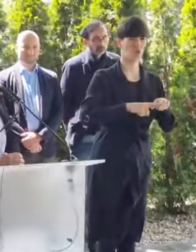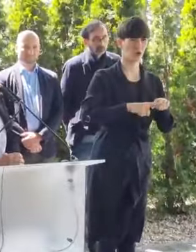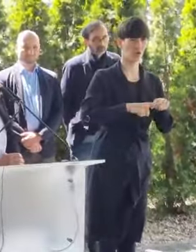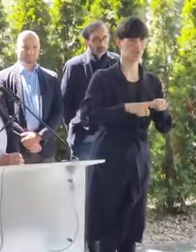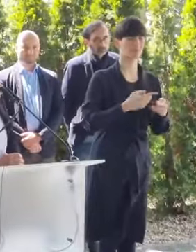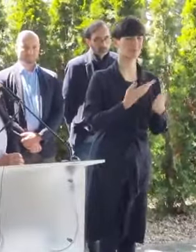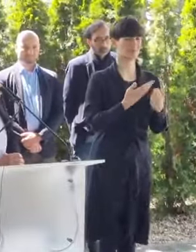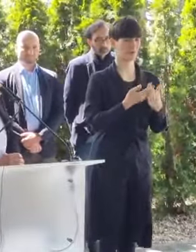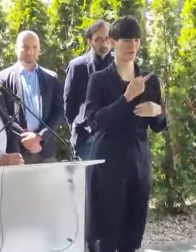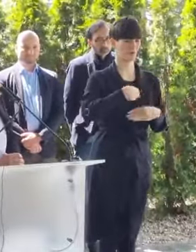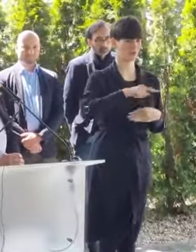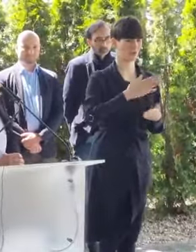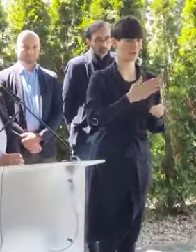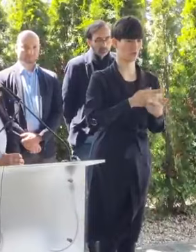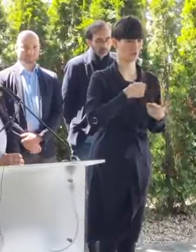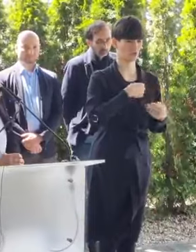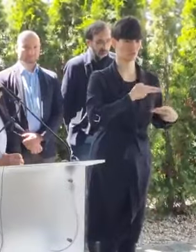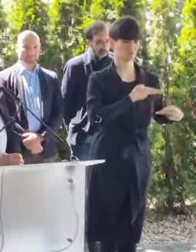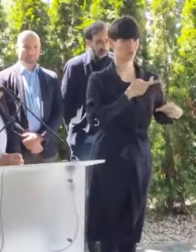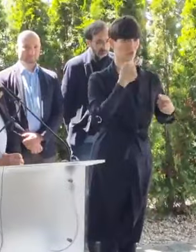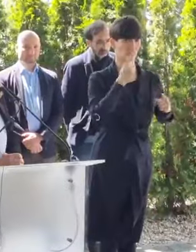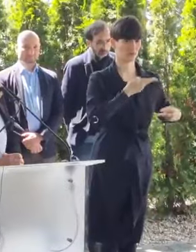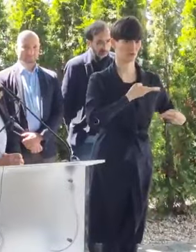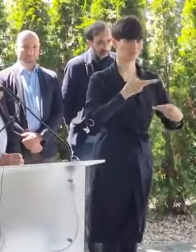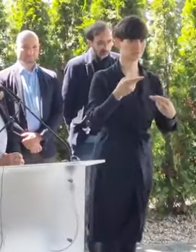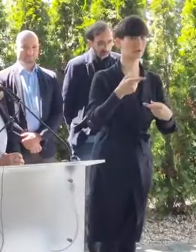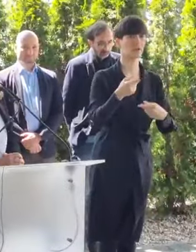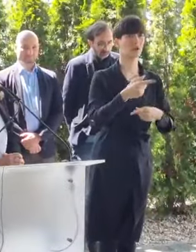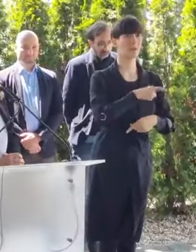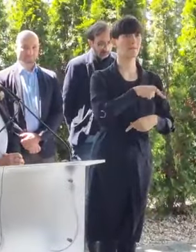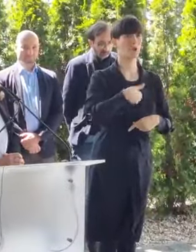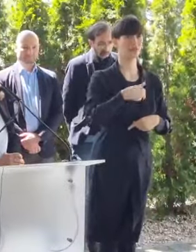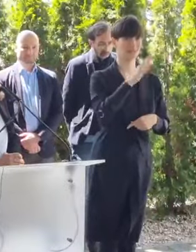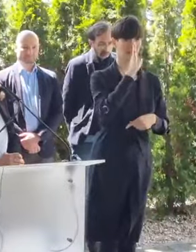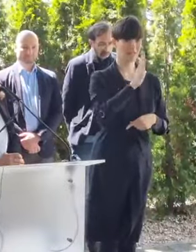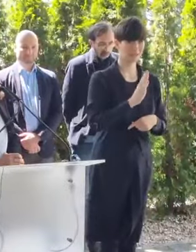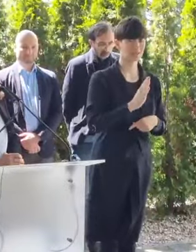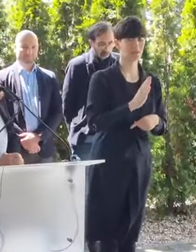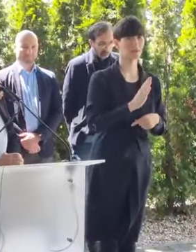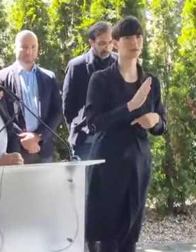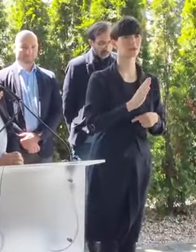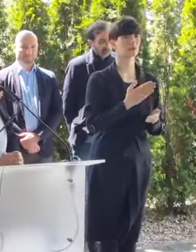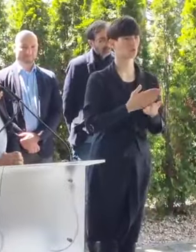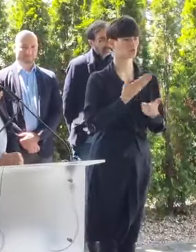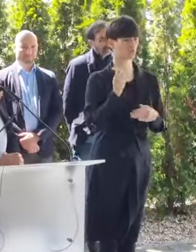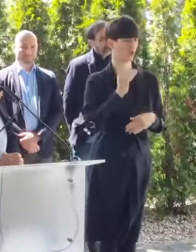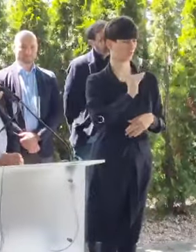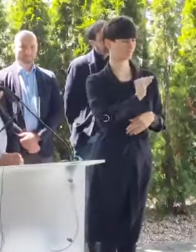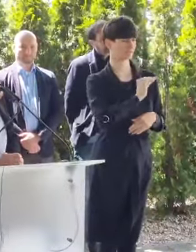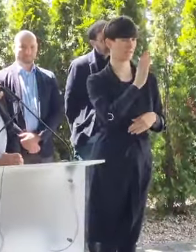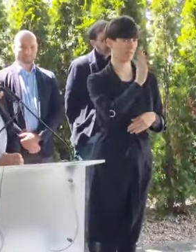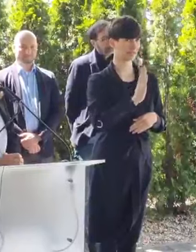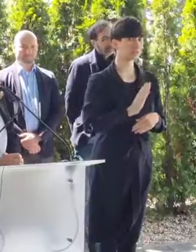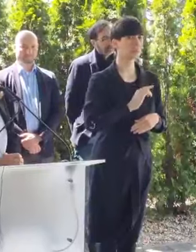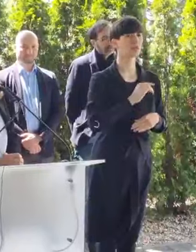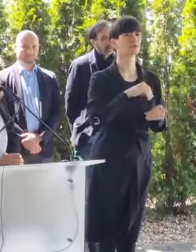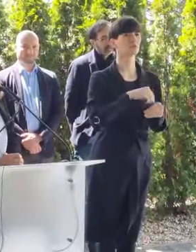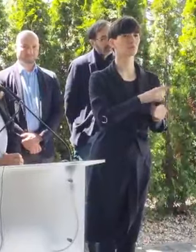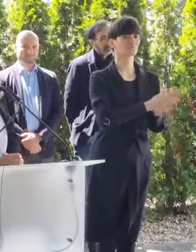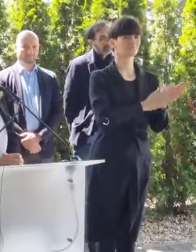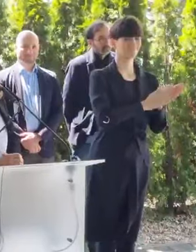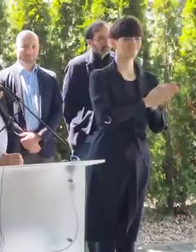našich forenzných expertov, policajných expertov, a predovšetkých, keď sme oslovovali týchto expertov na Slovensku. A